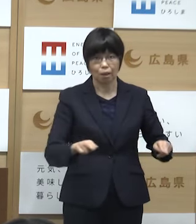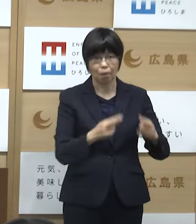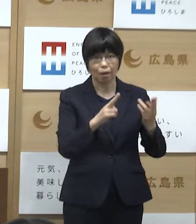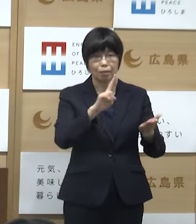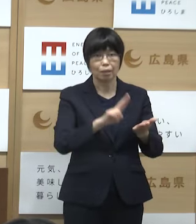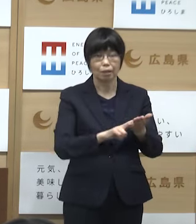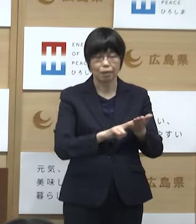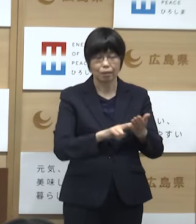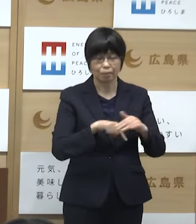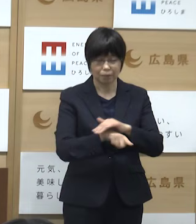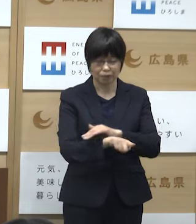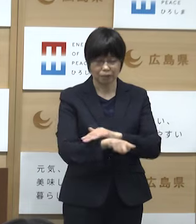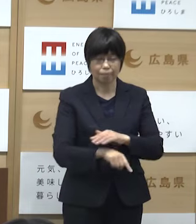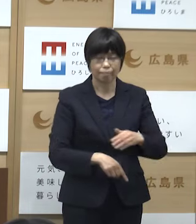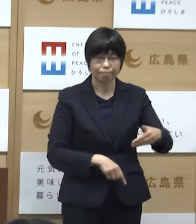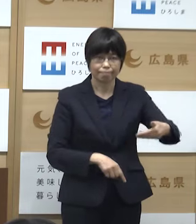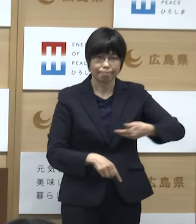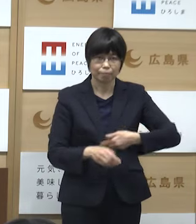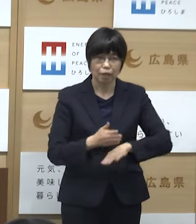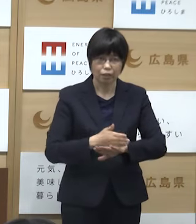い、